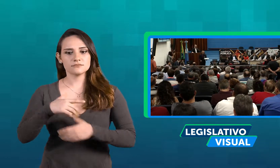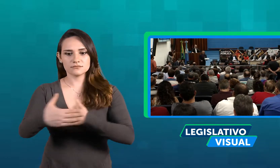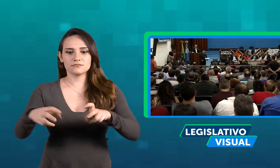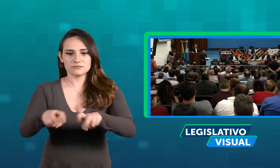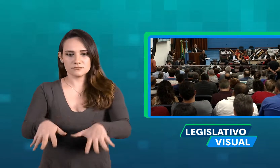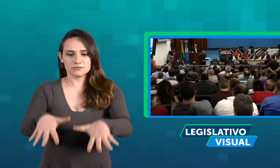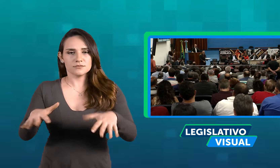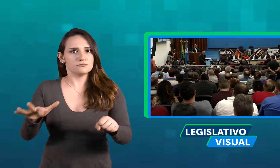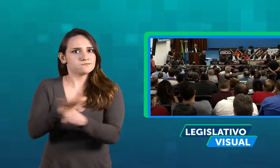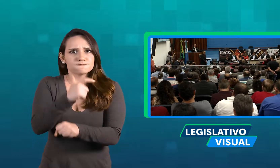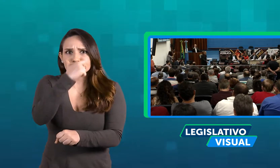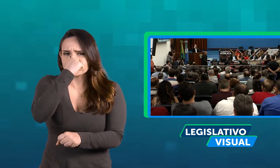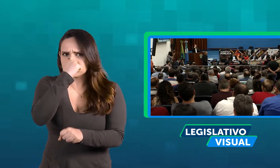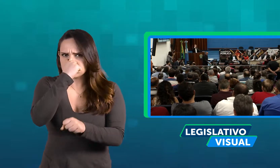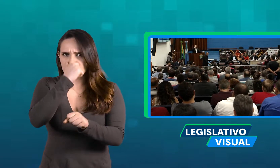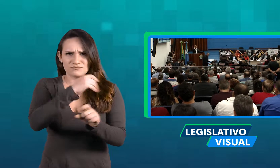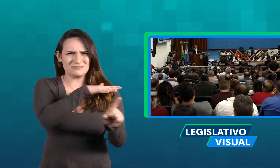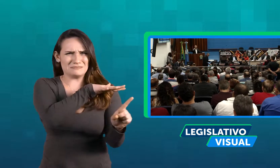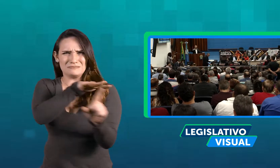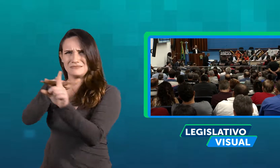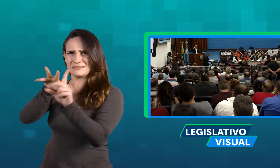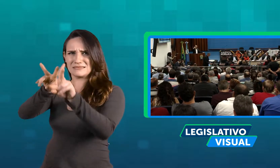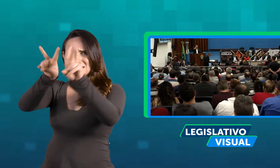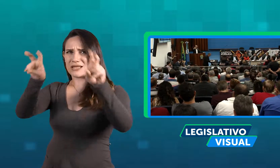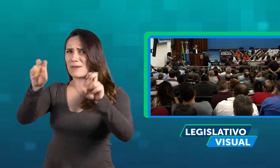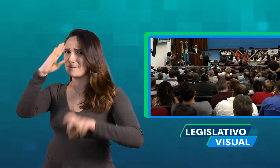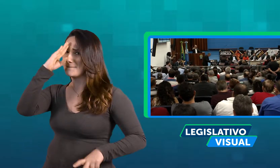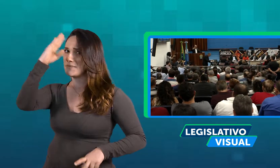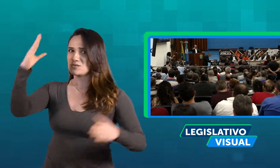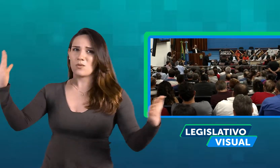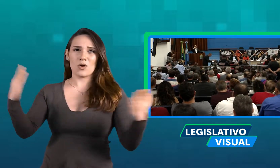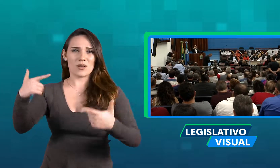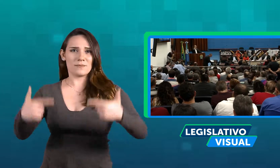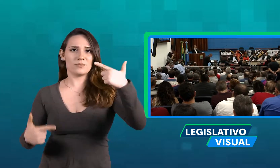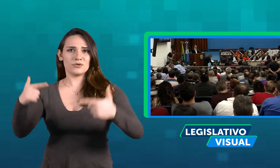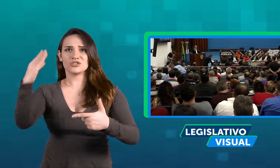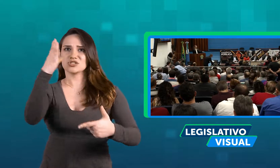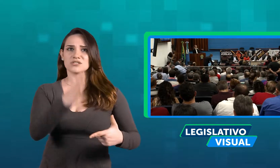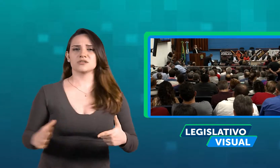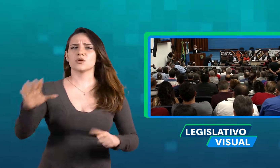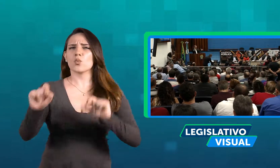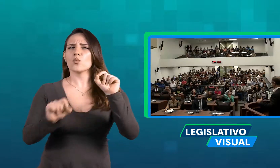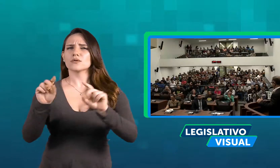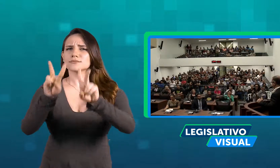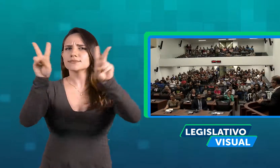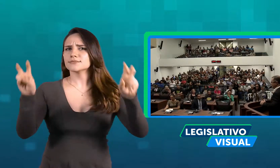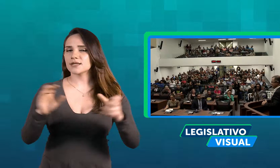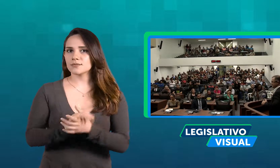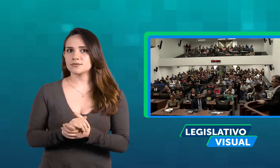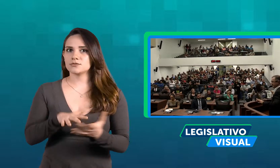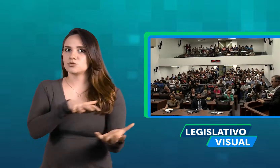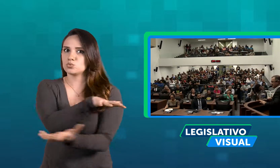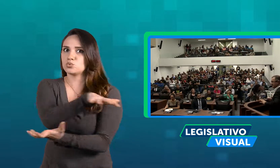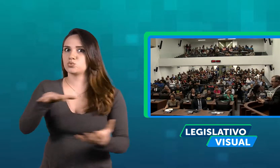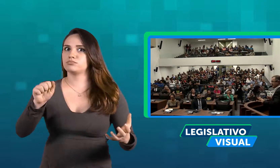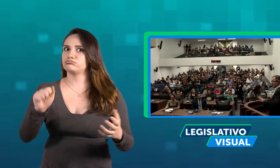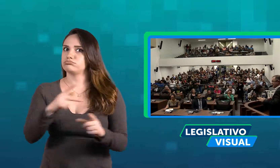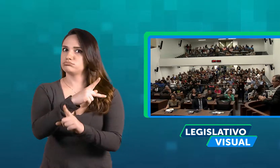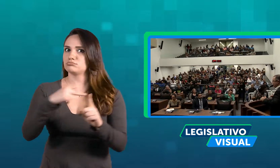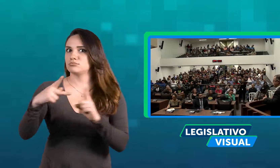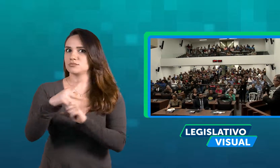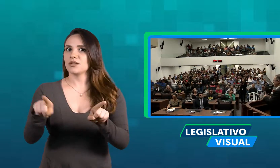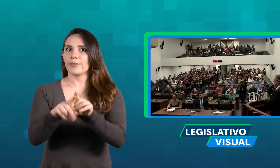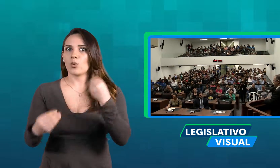Plenário cheio e todas as atenções voltadas ao assunto mais acalorado da política nacional, com o tema A Reforma